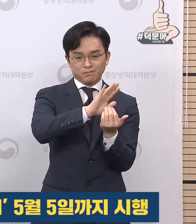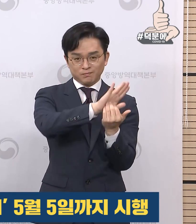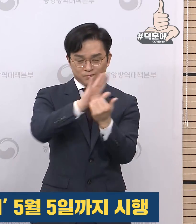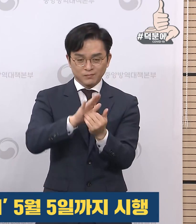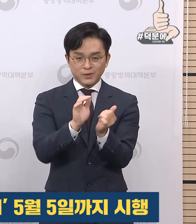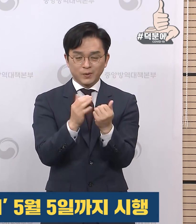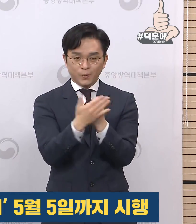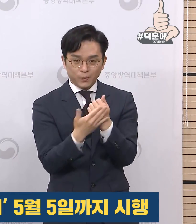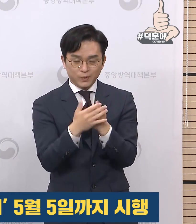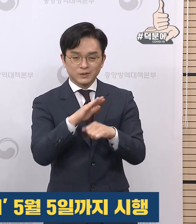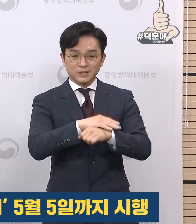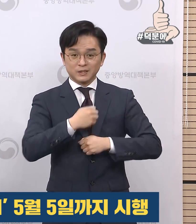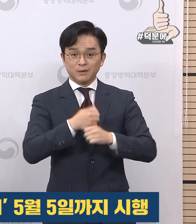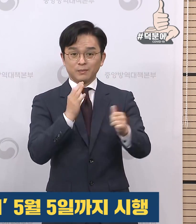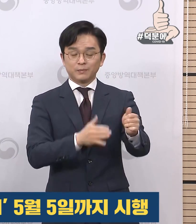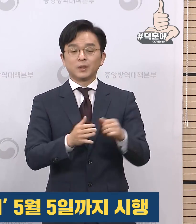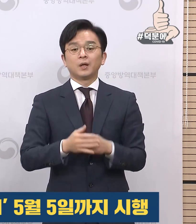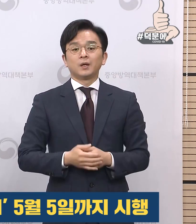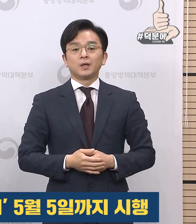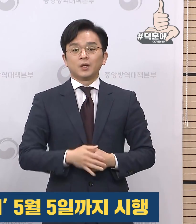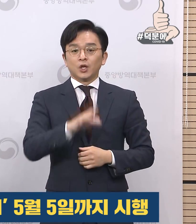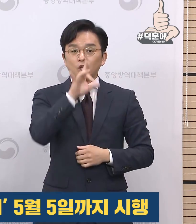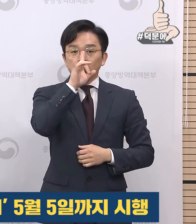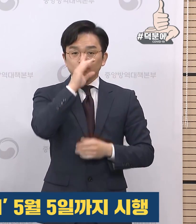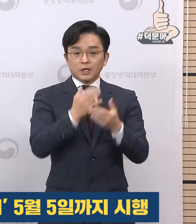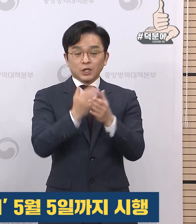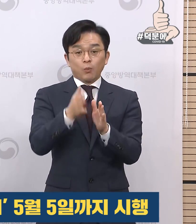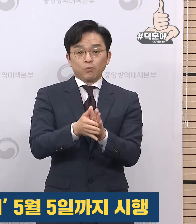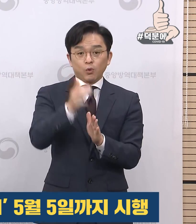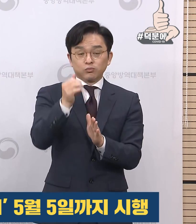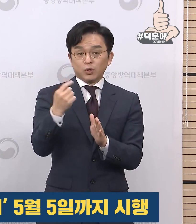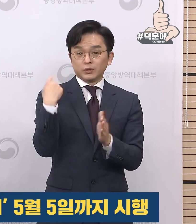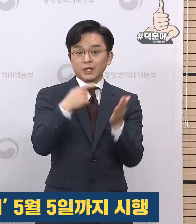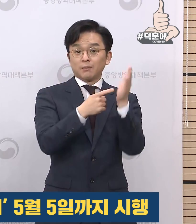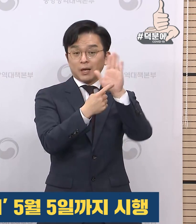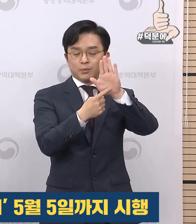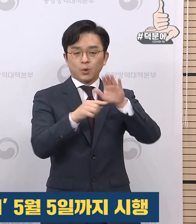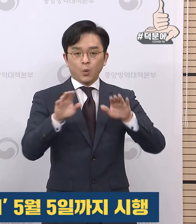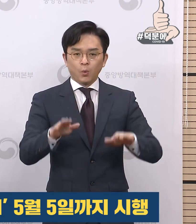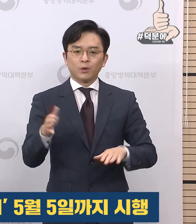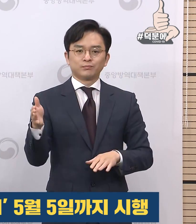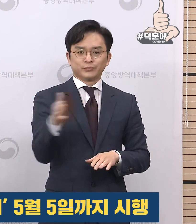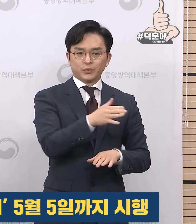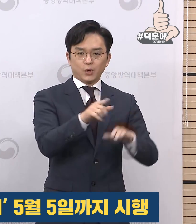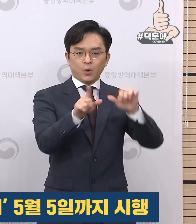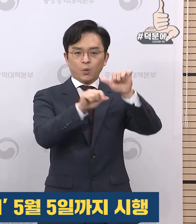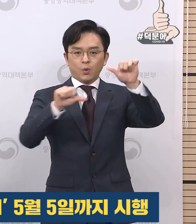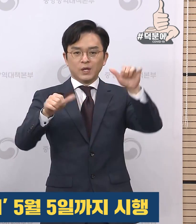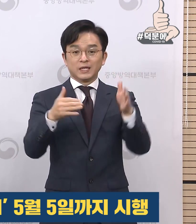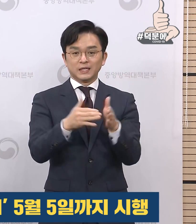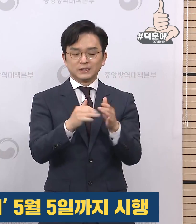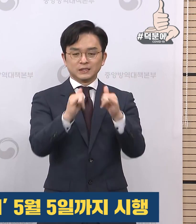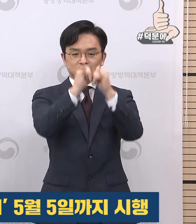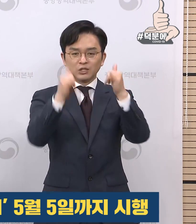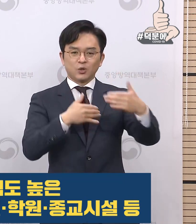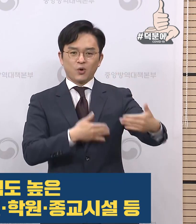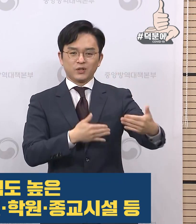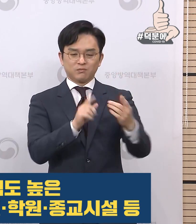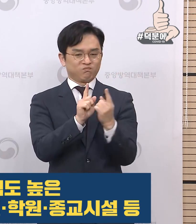중앙재난안전대책본부는 오늘부터 5월 5일까지 기존보다는 다소 완화된 형태의 사회적 거리 두기를 실시할